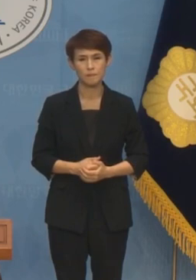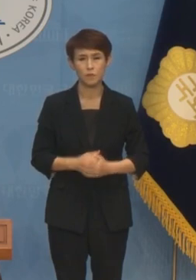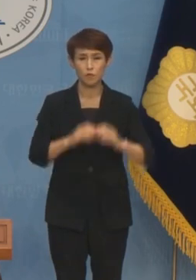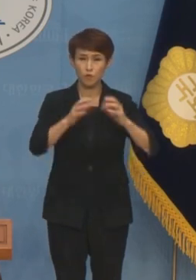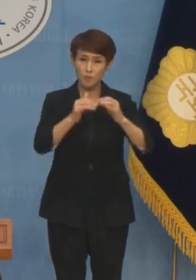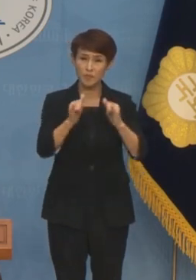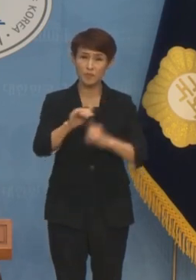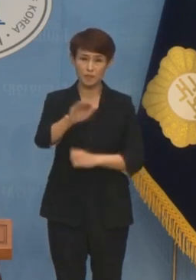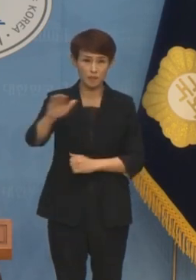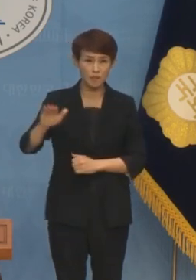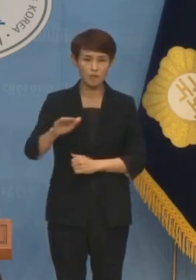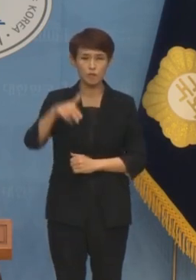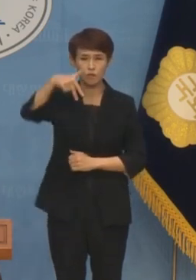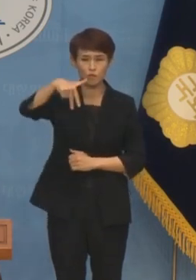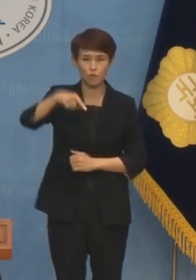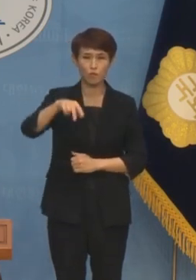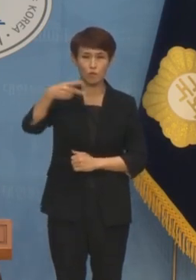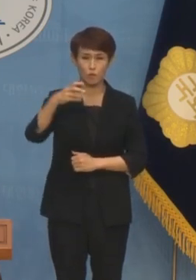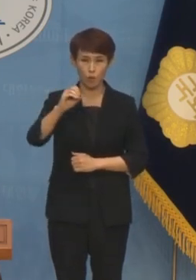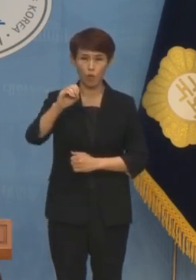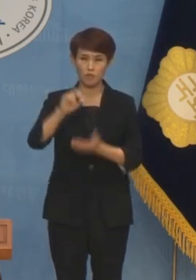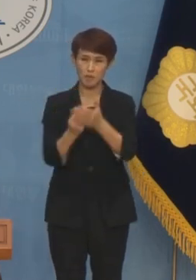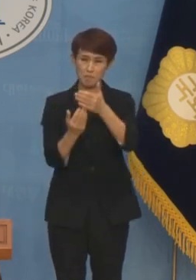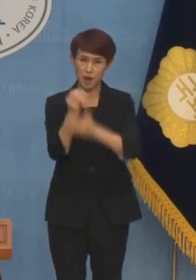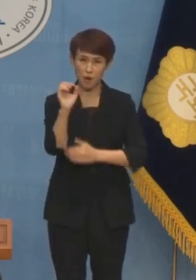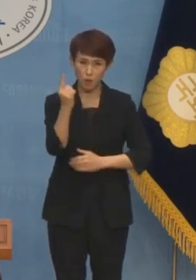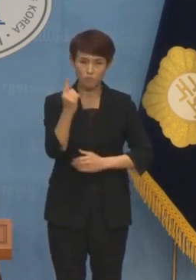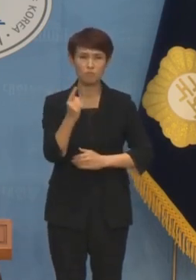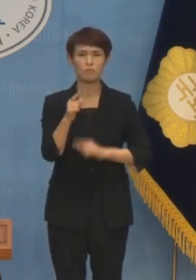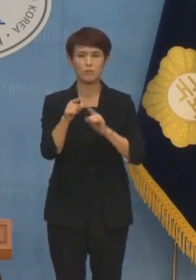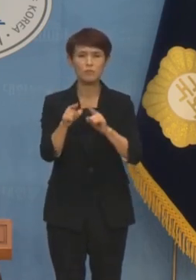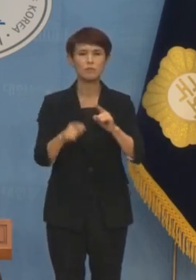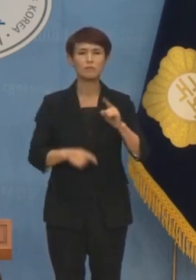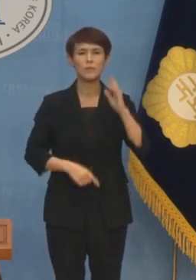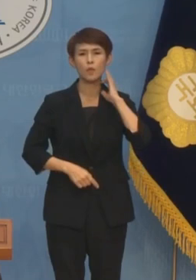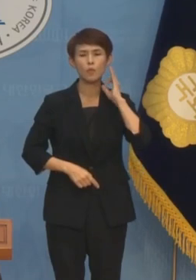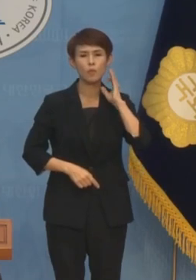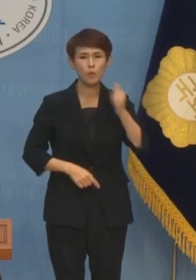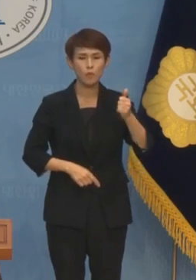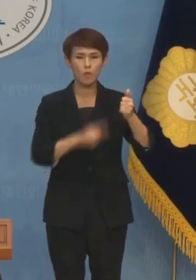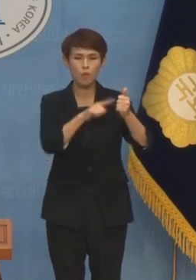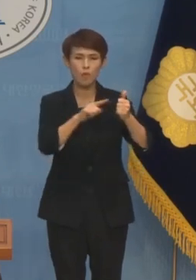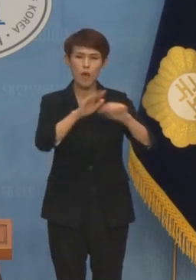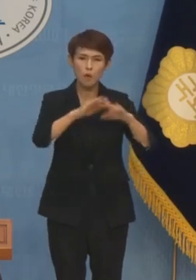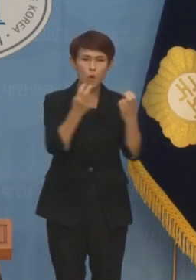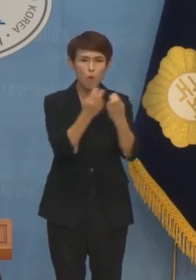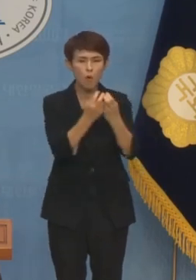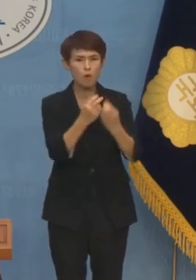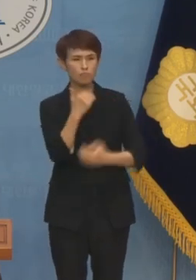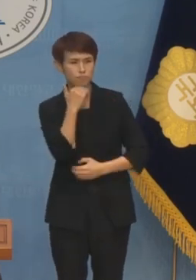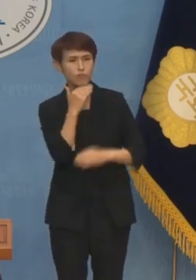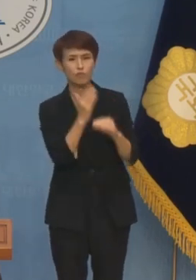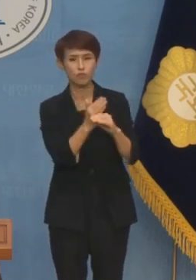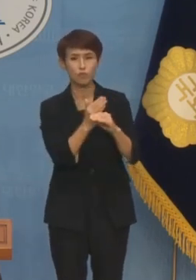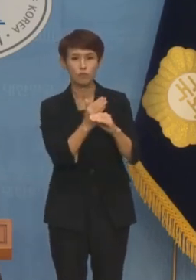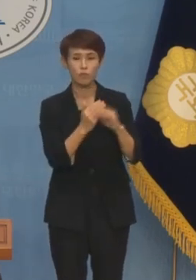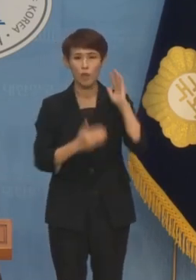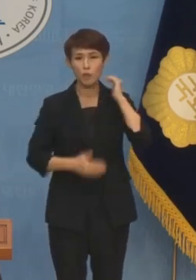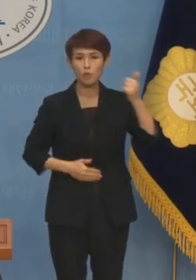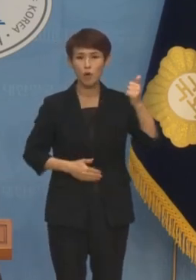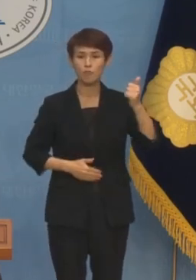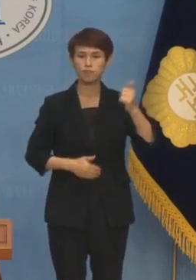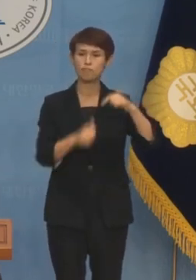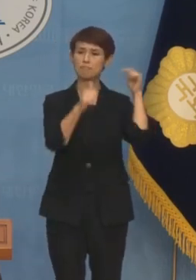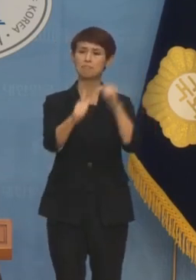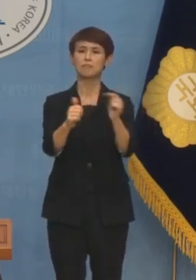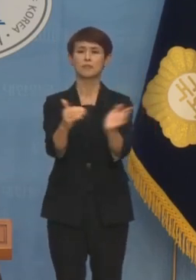국민은 중동발 쓰나미에 대응할 윤석열 정부의 대책을 요구하고 계시는데 대통령은